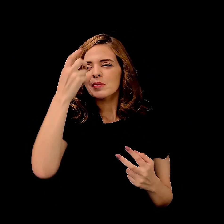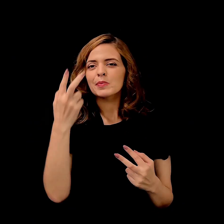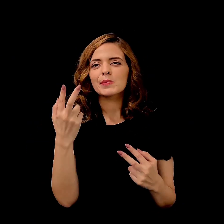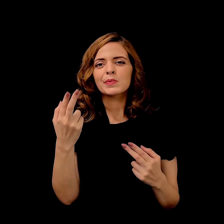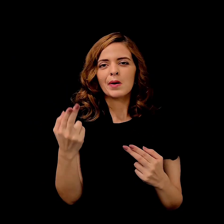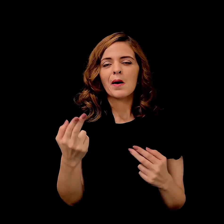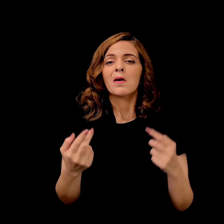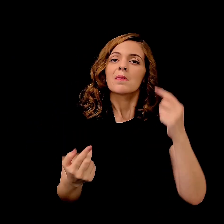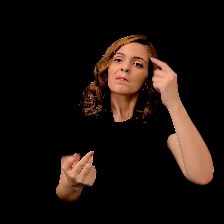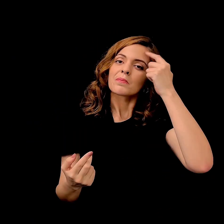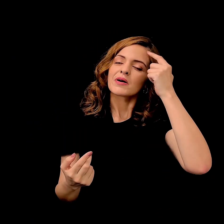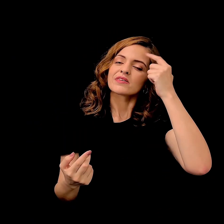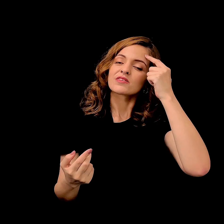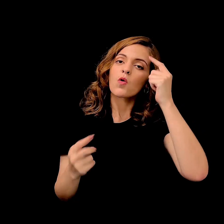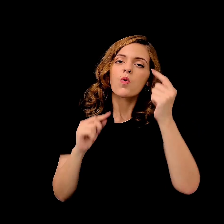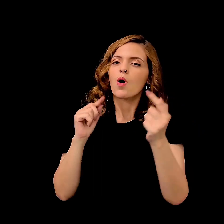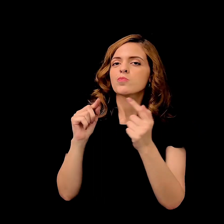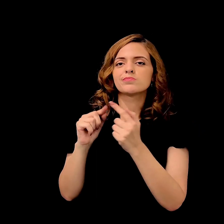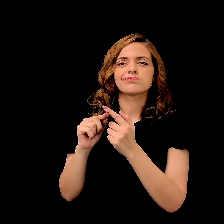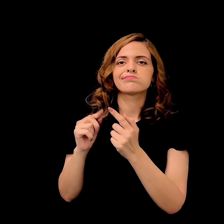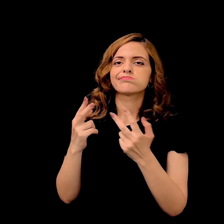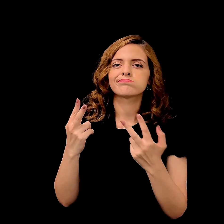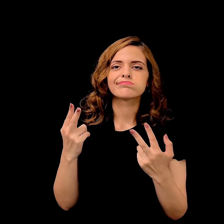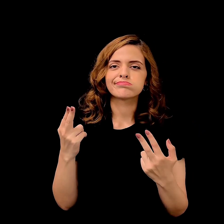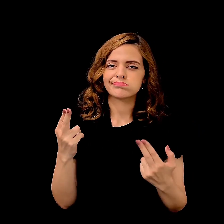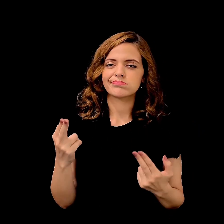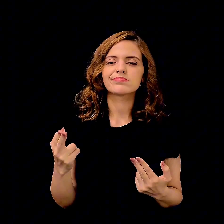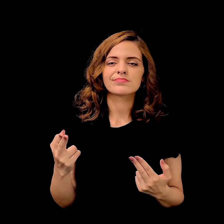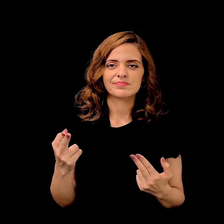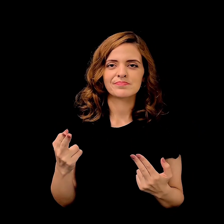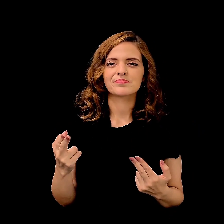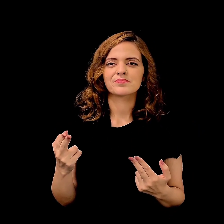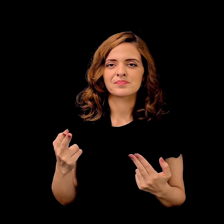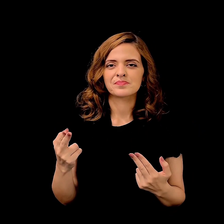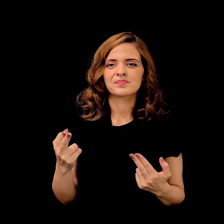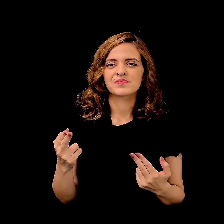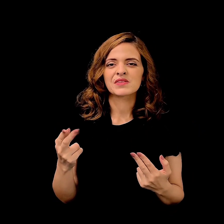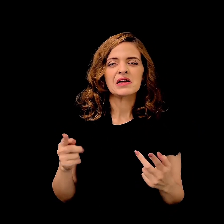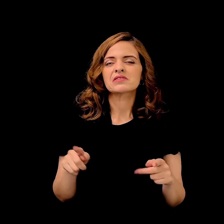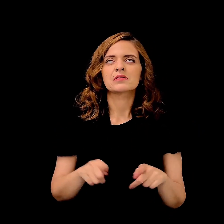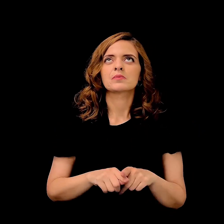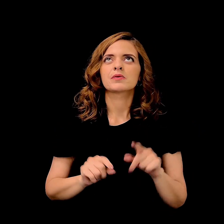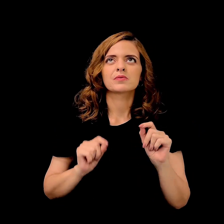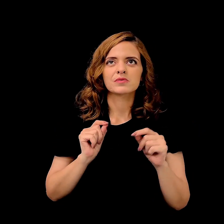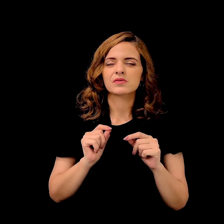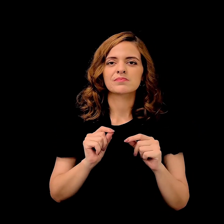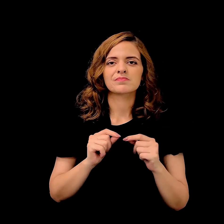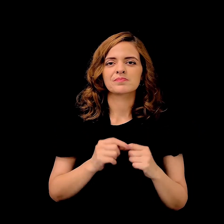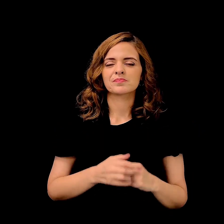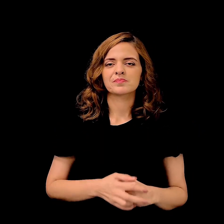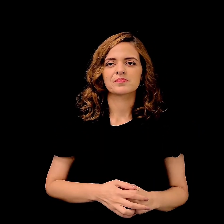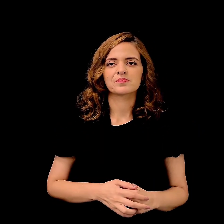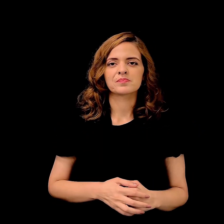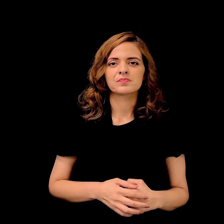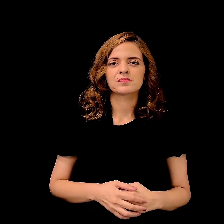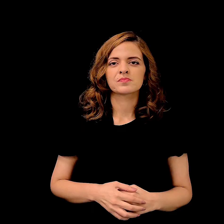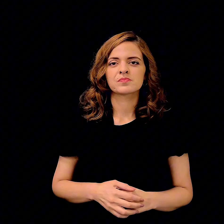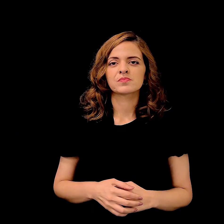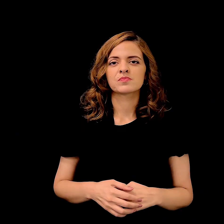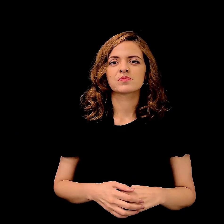mesmo objetivo, que tenha o mesmo, digamos assim, os